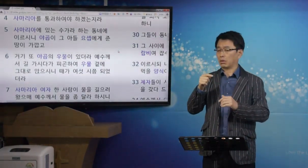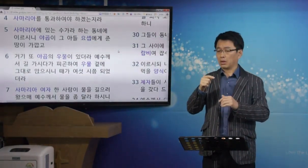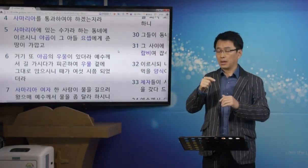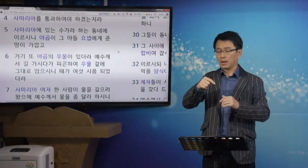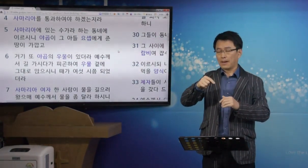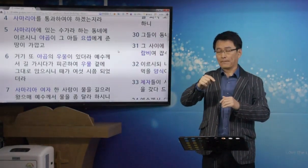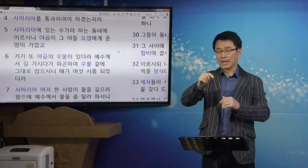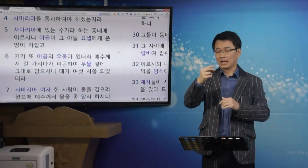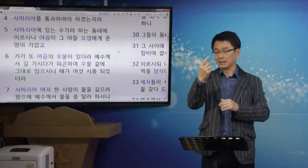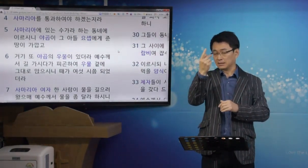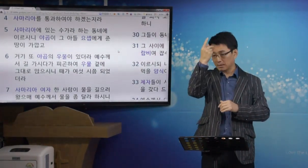왜 이 여인을